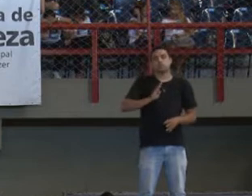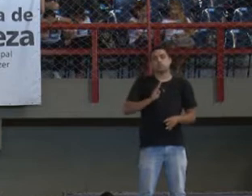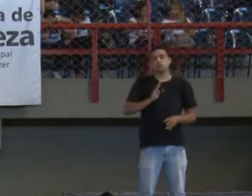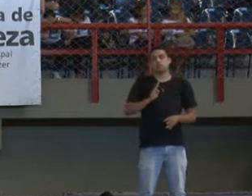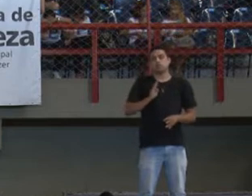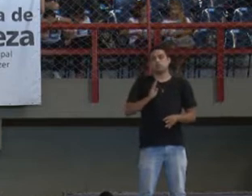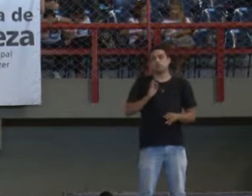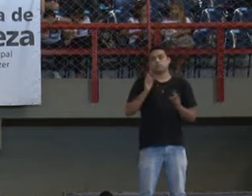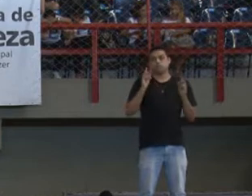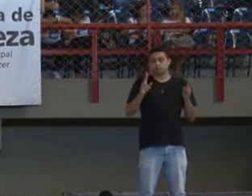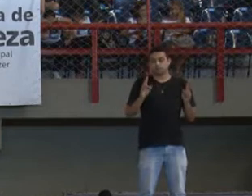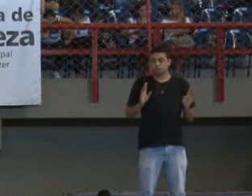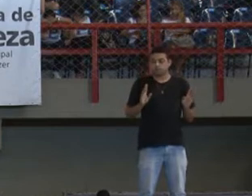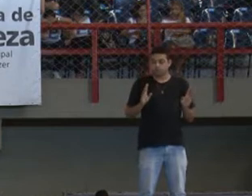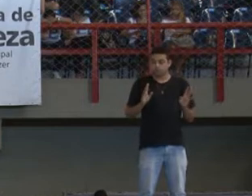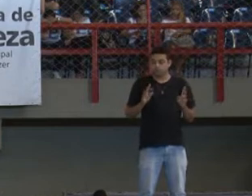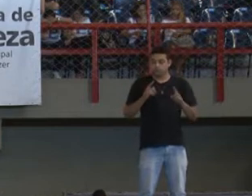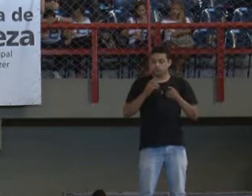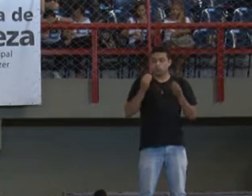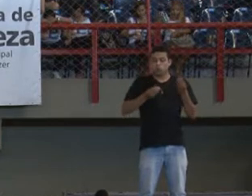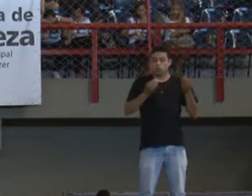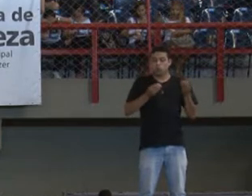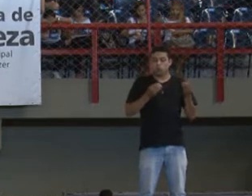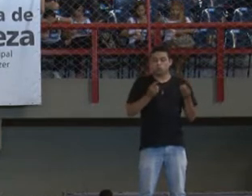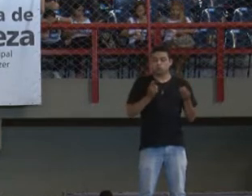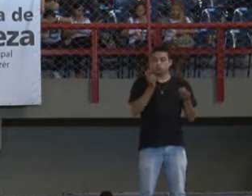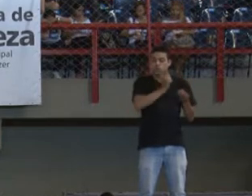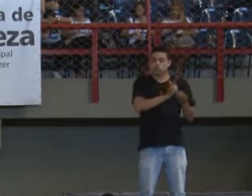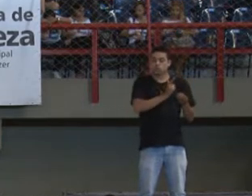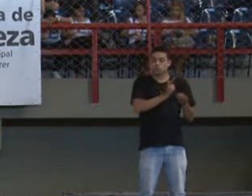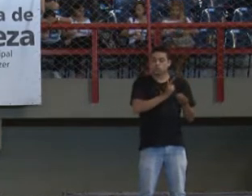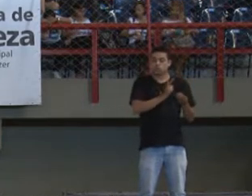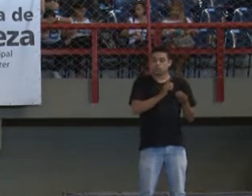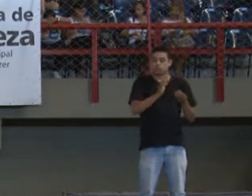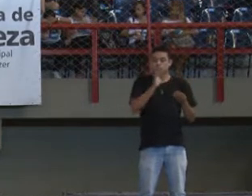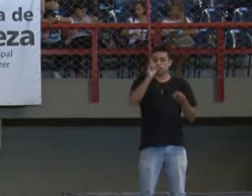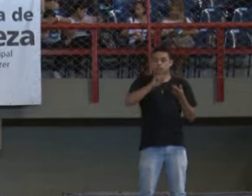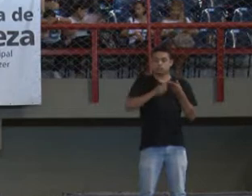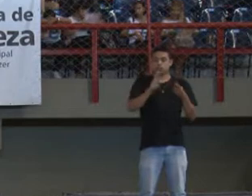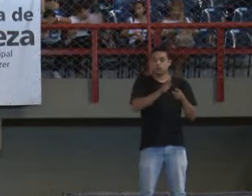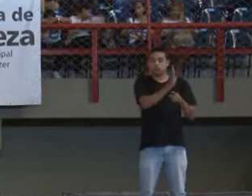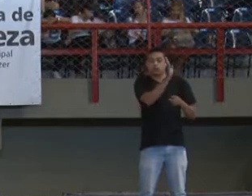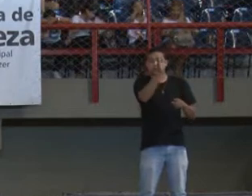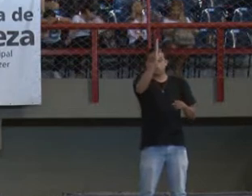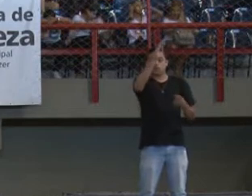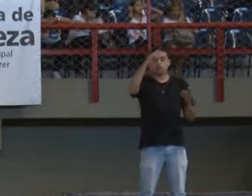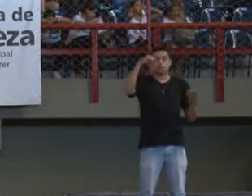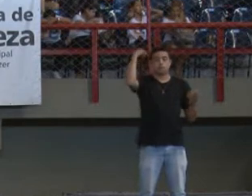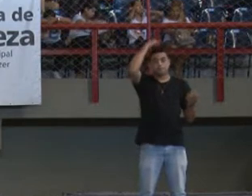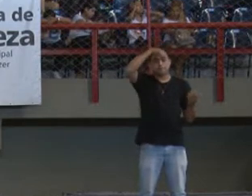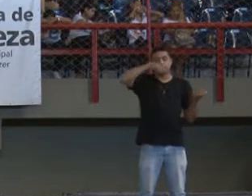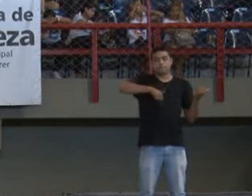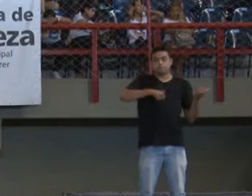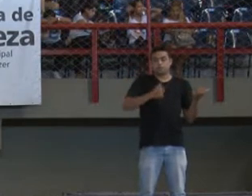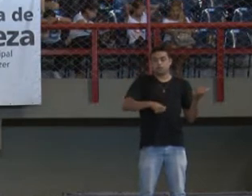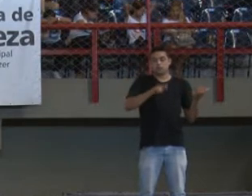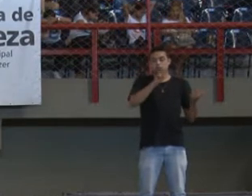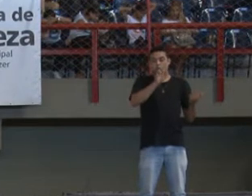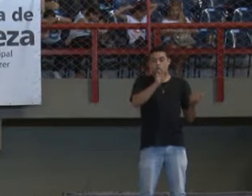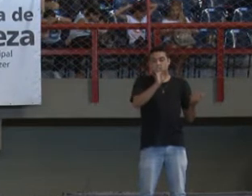linda, certo? Fernandes, ele vai me levar até onde? Ao Golfo do México, de